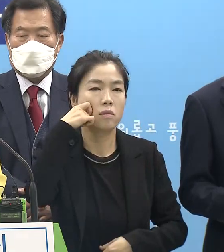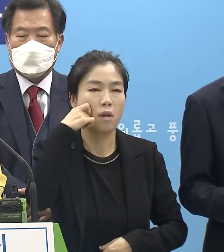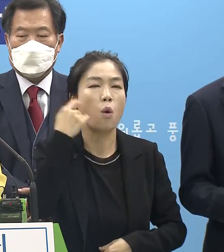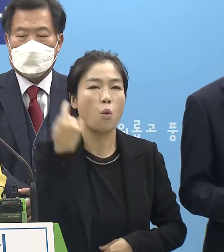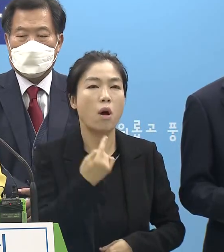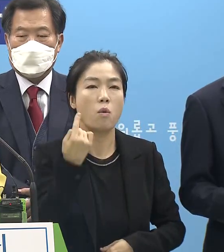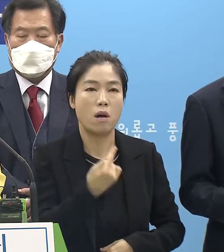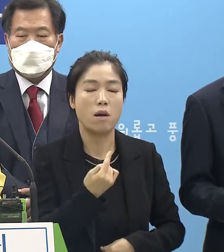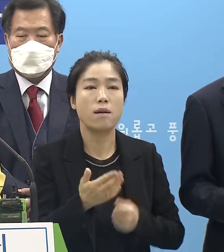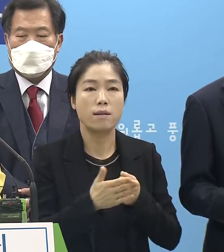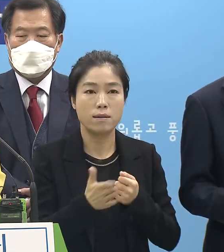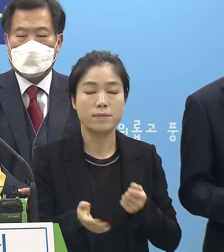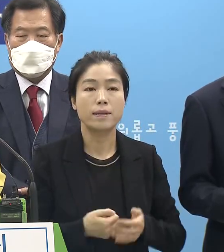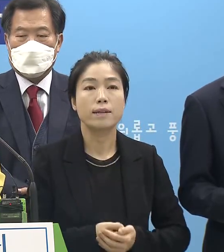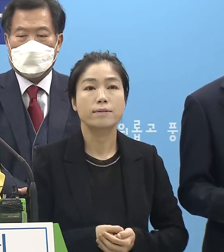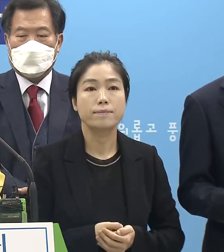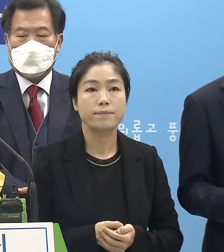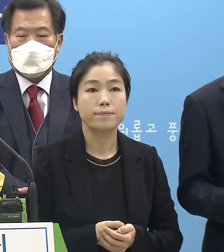수도 있습니다.